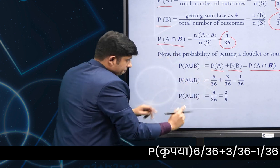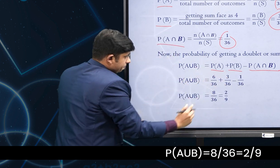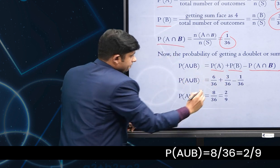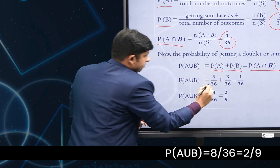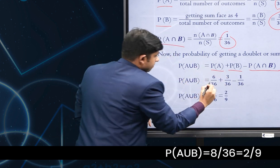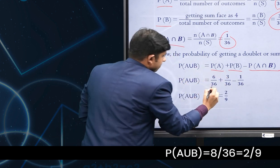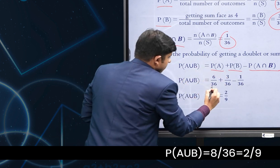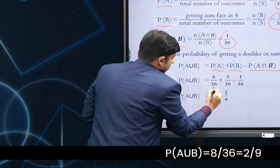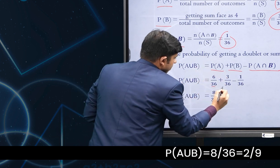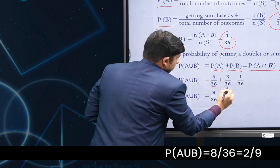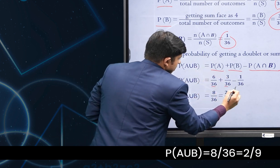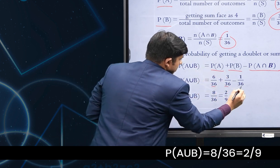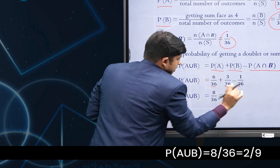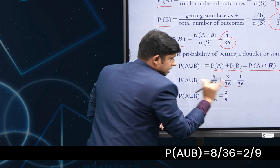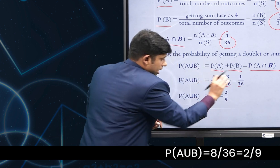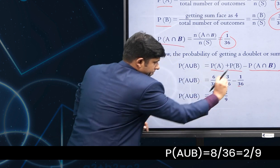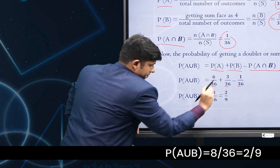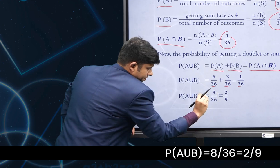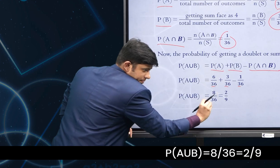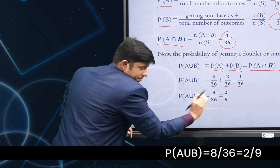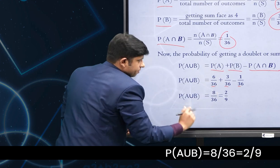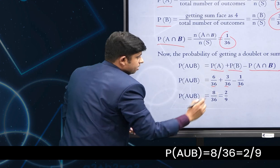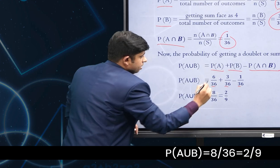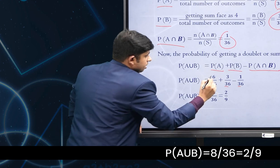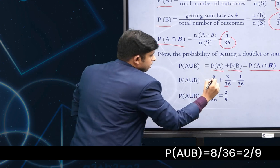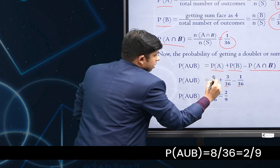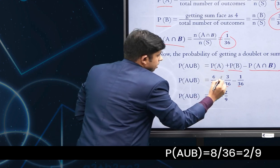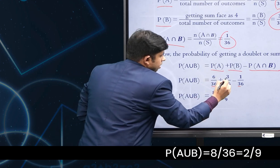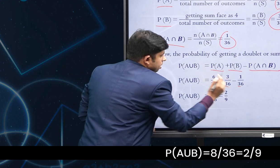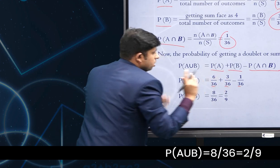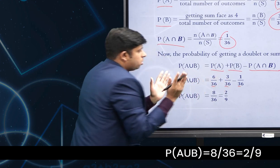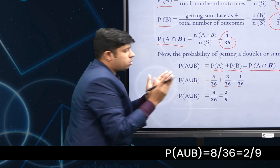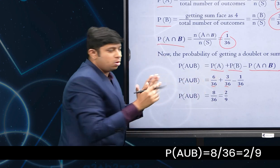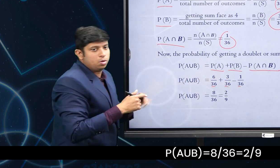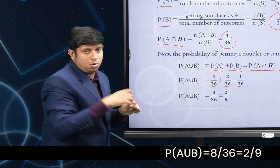पी कंसामध्ये ए युनियन बी बरोबर 8/36 बरोबर 2/9.